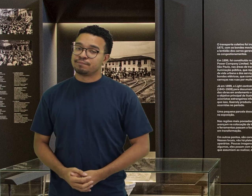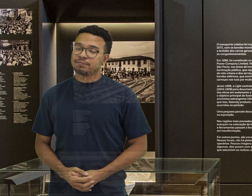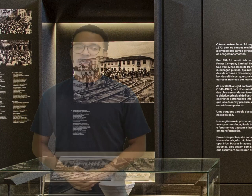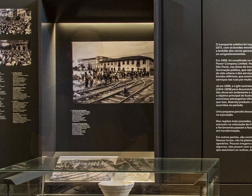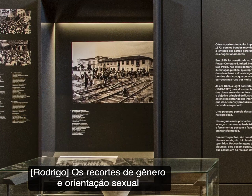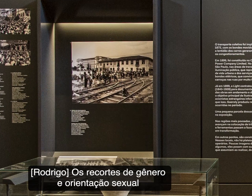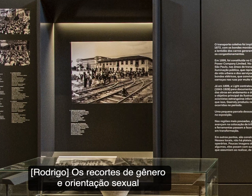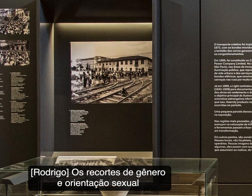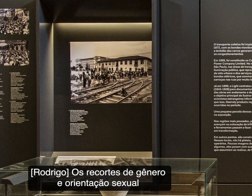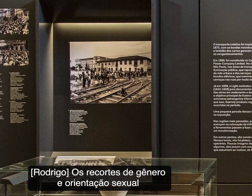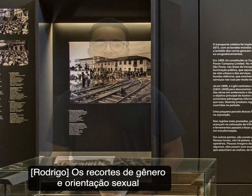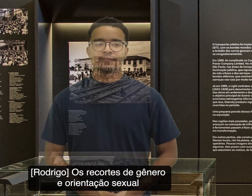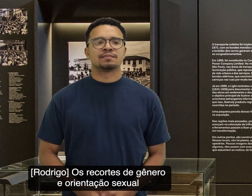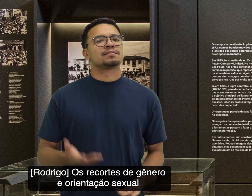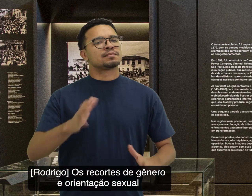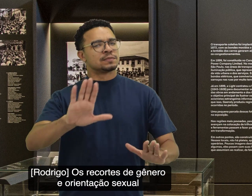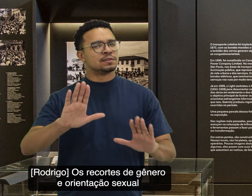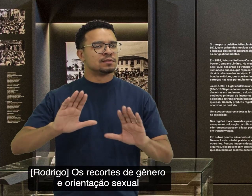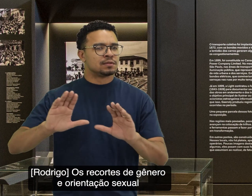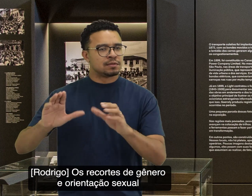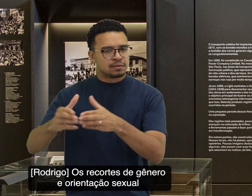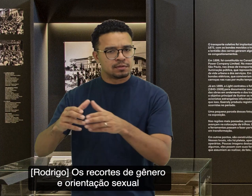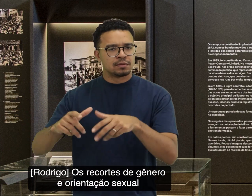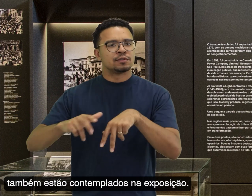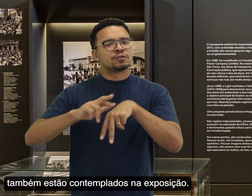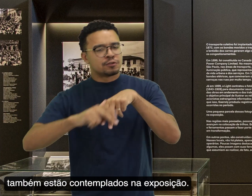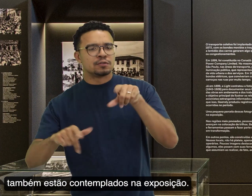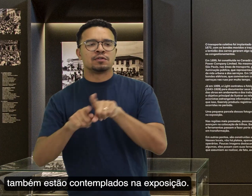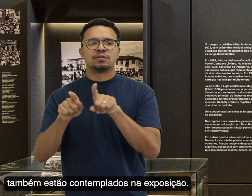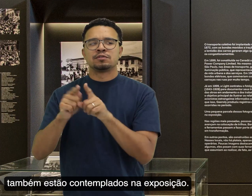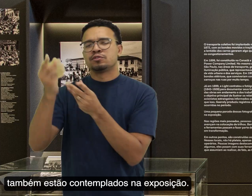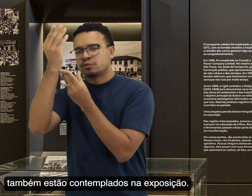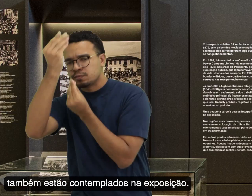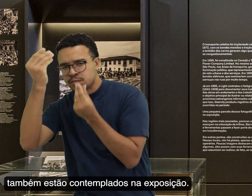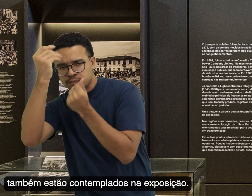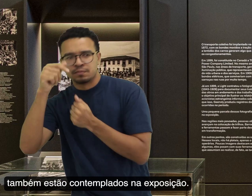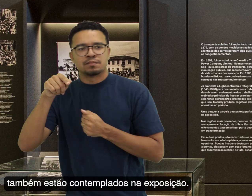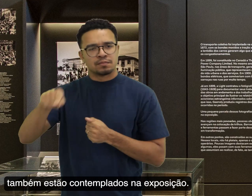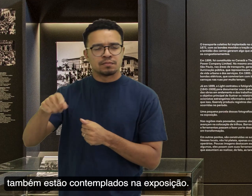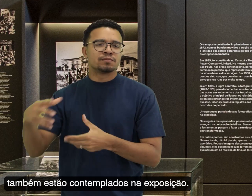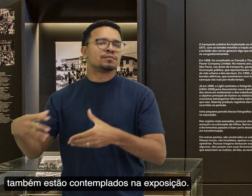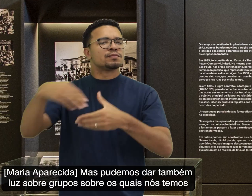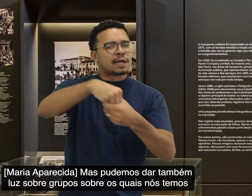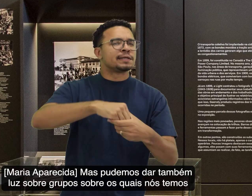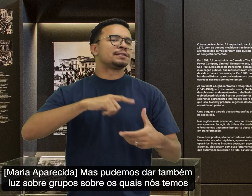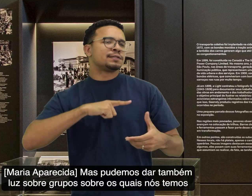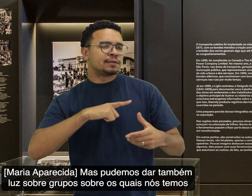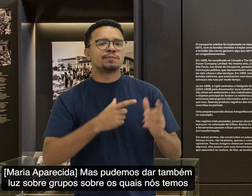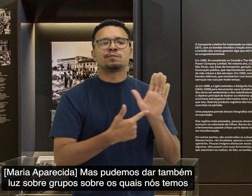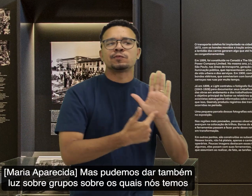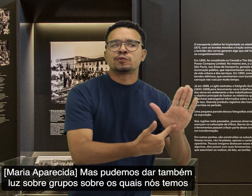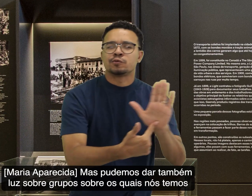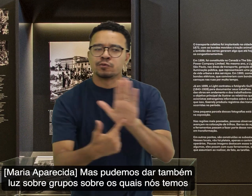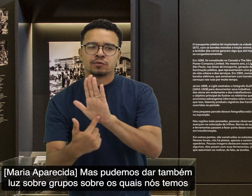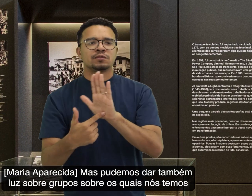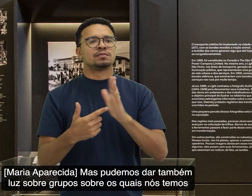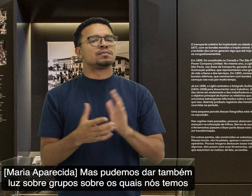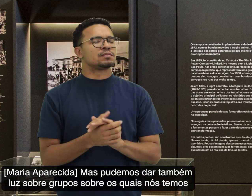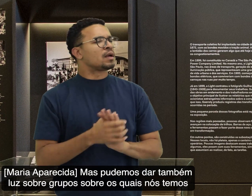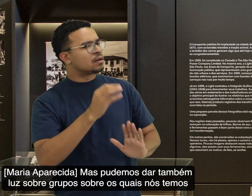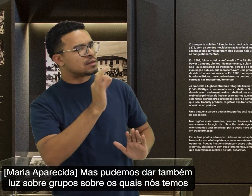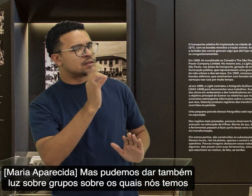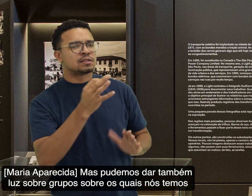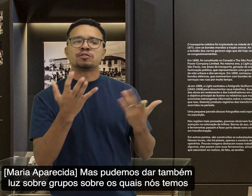trabalhavam aqui em São Paulo. Os recortes de gênero e orientação sexual também estão contemplados na exposição. Mas pudemos